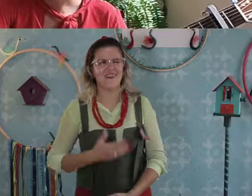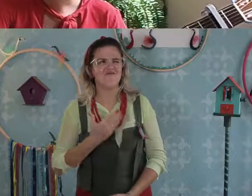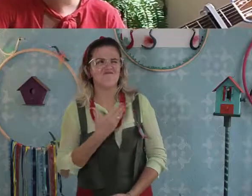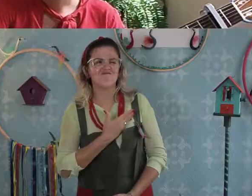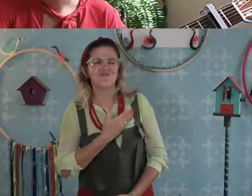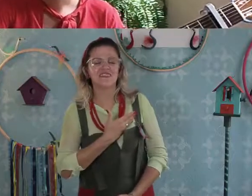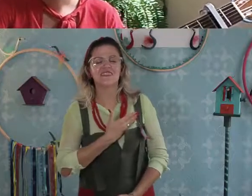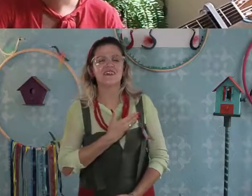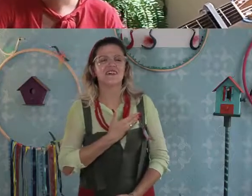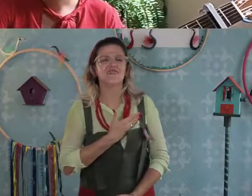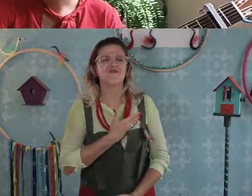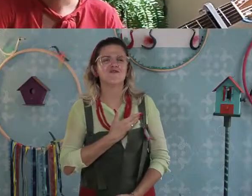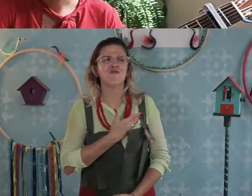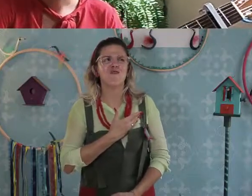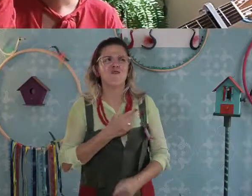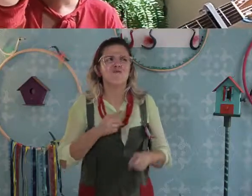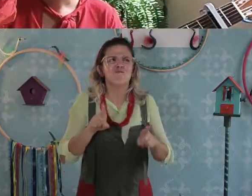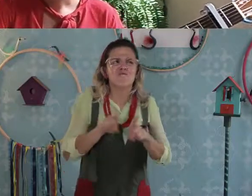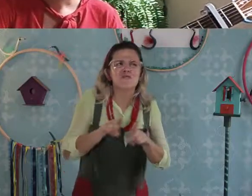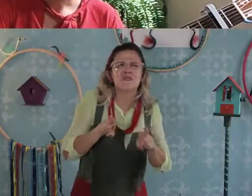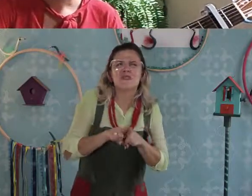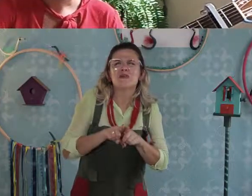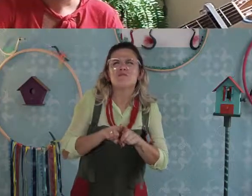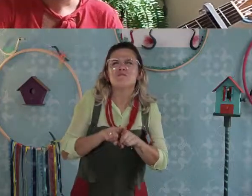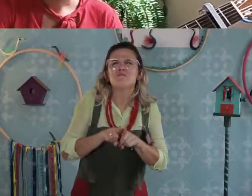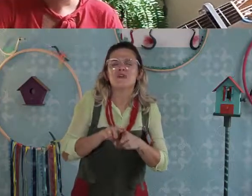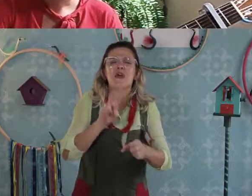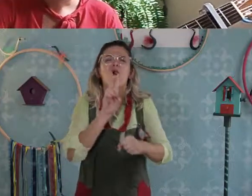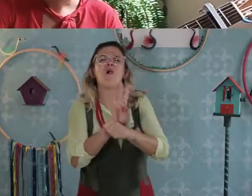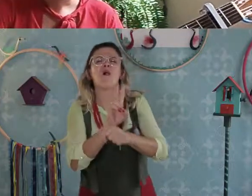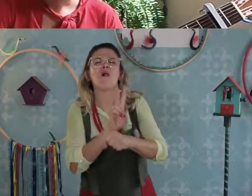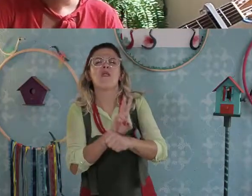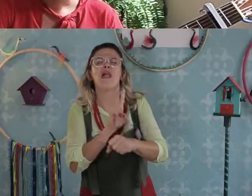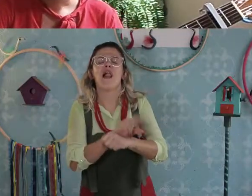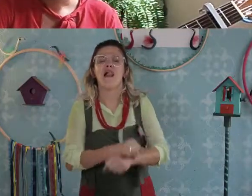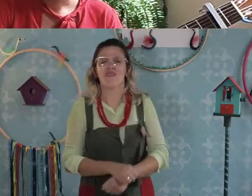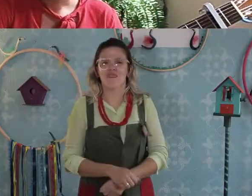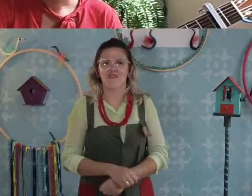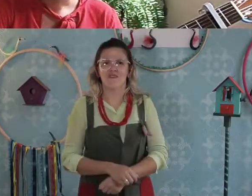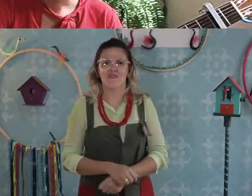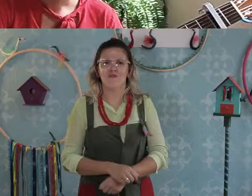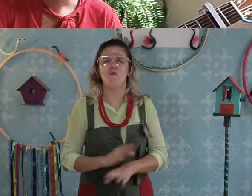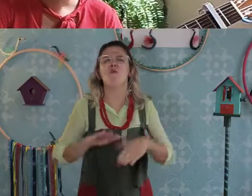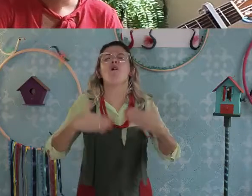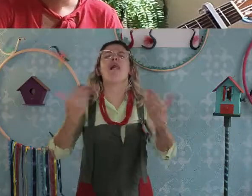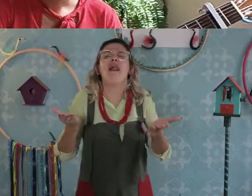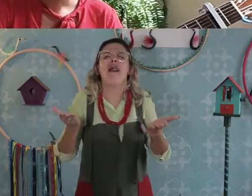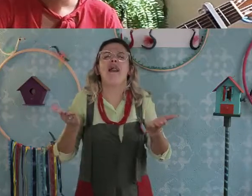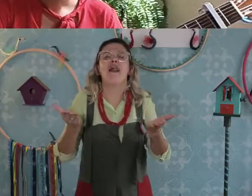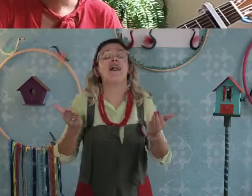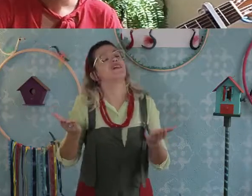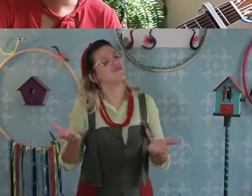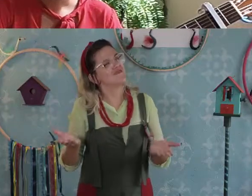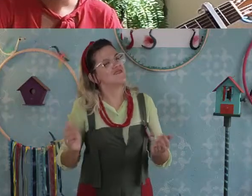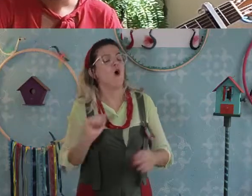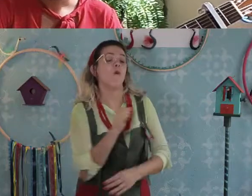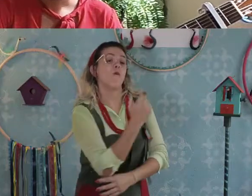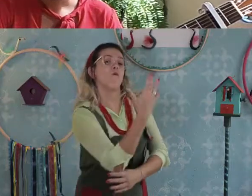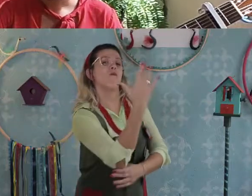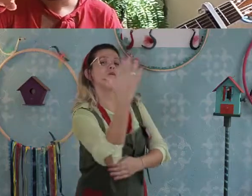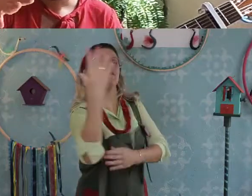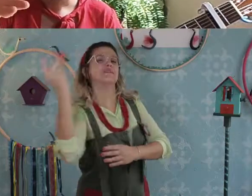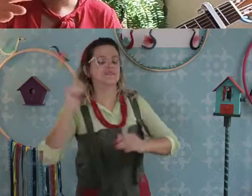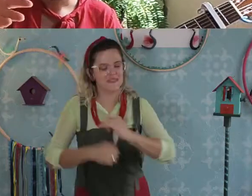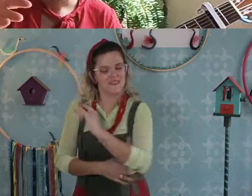amizade, tem a ver também com cuidado. Cuidado que nós temos com as árvores,